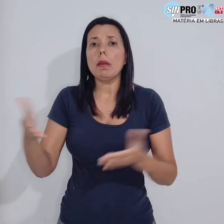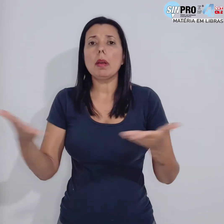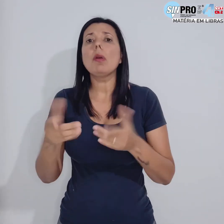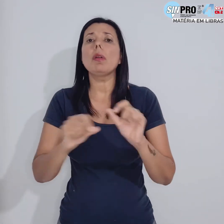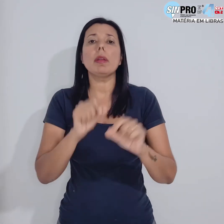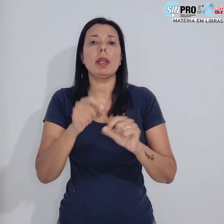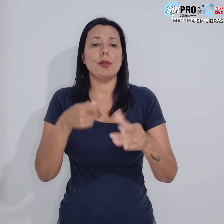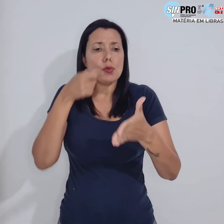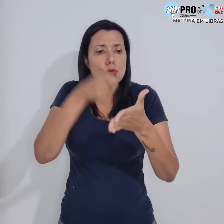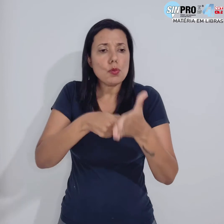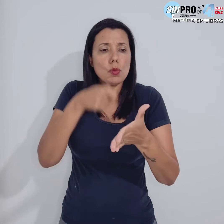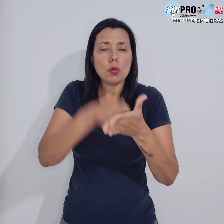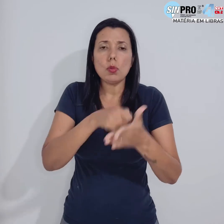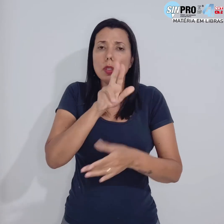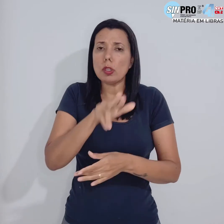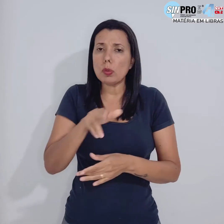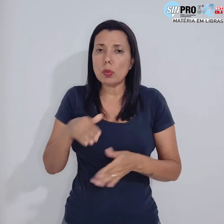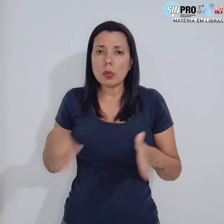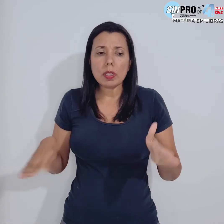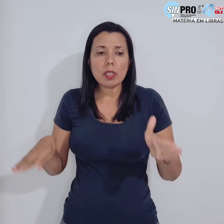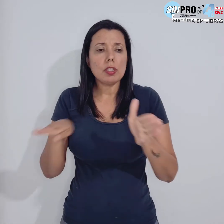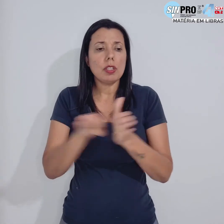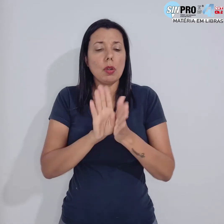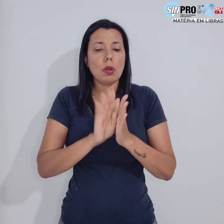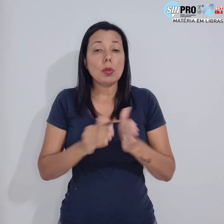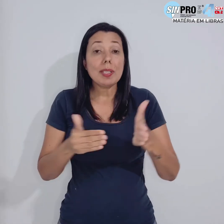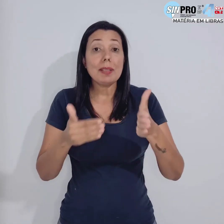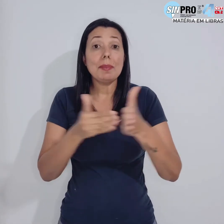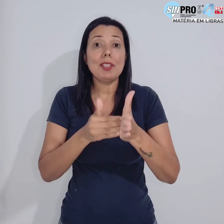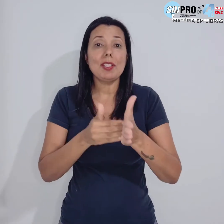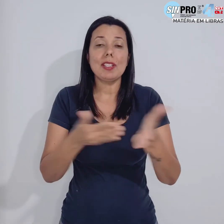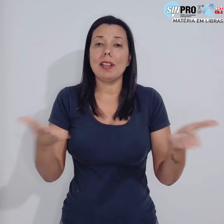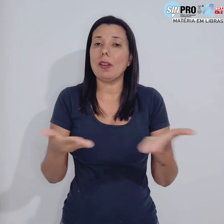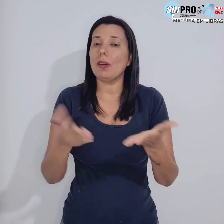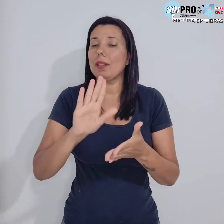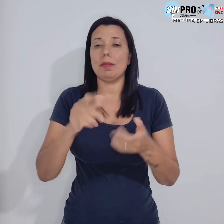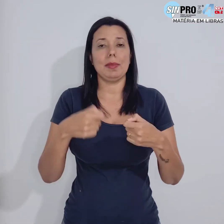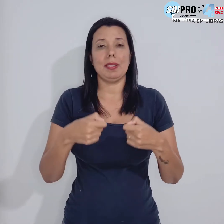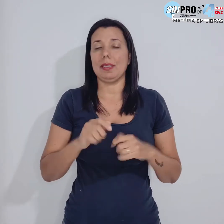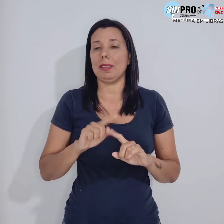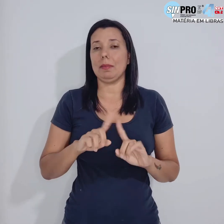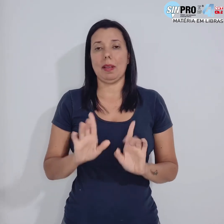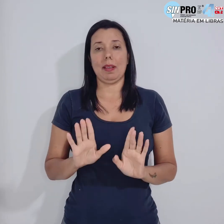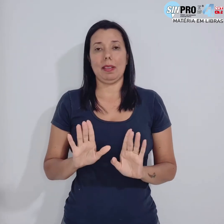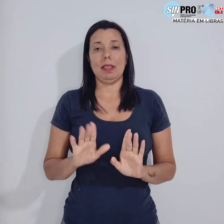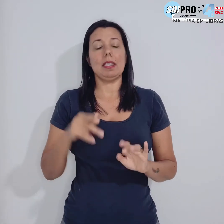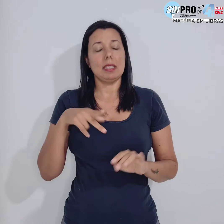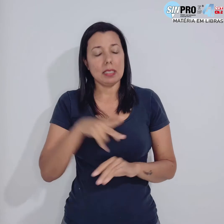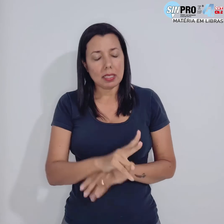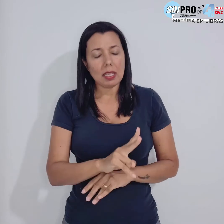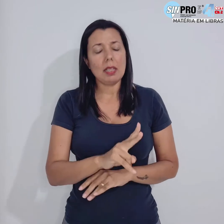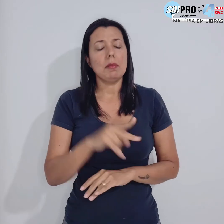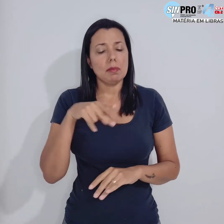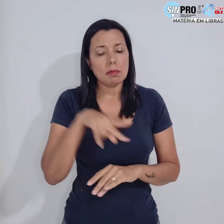ser parte de um projeto permanente de qualquer Estado, assim como o direito aos produtos livres de